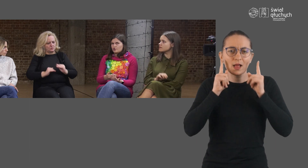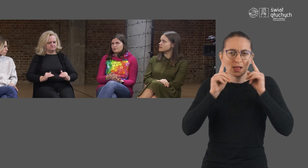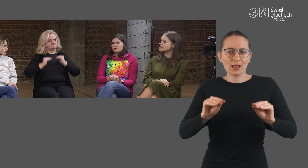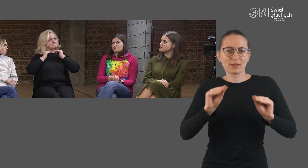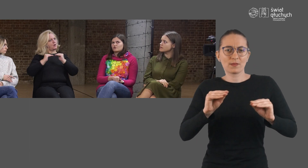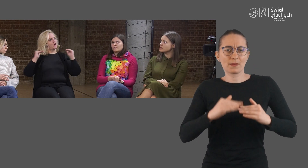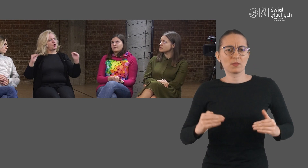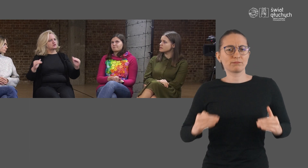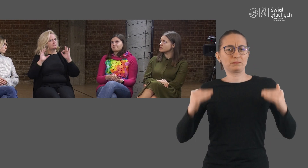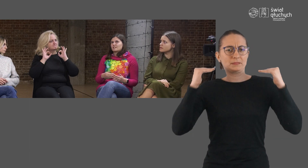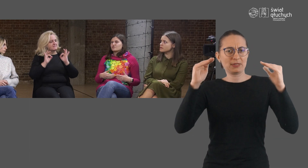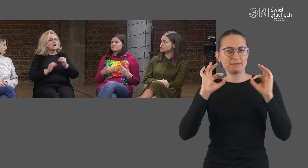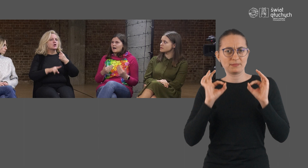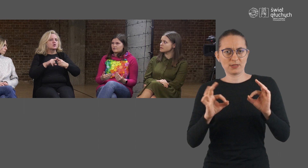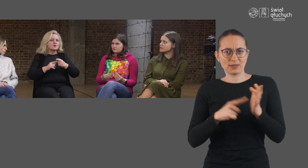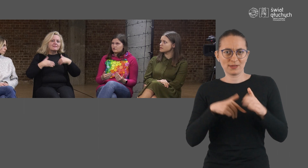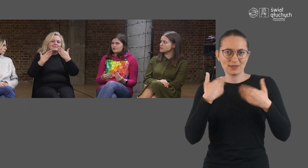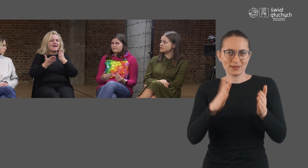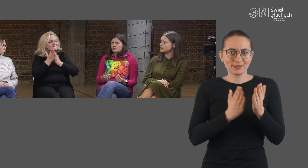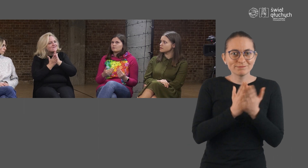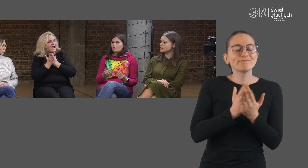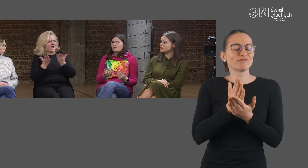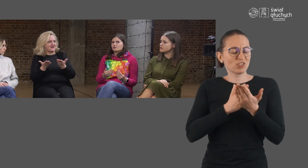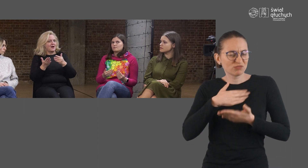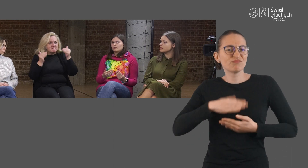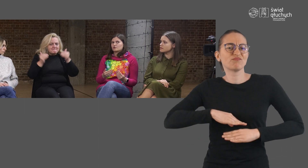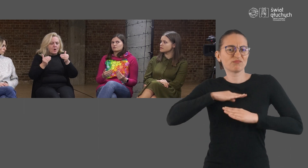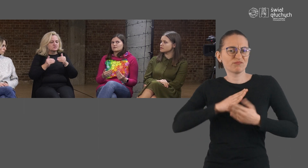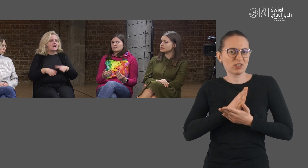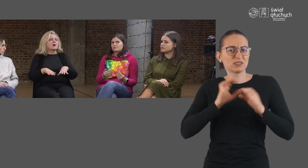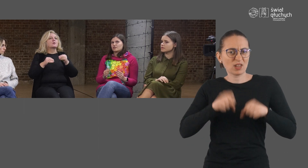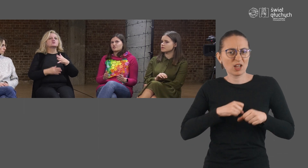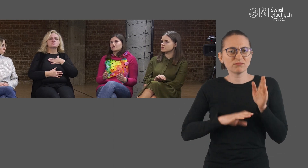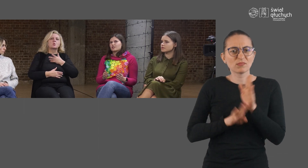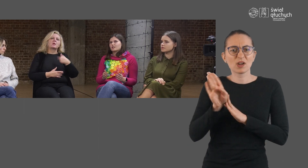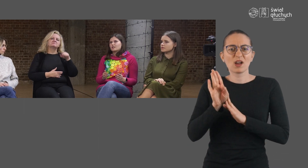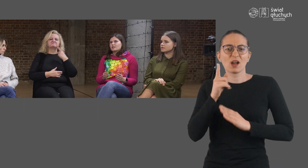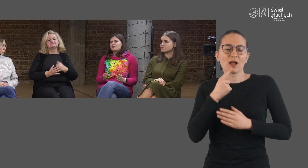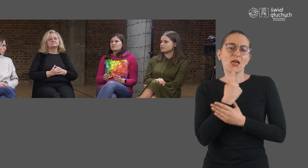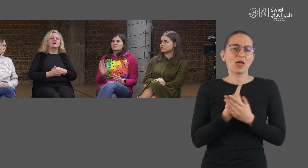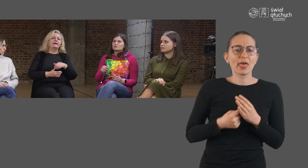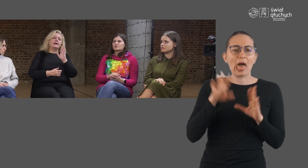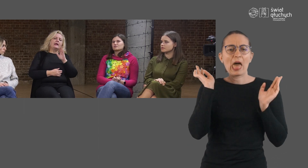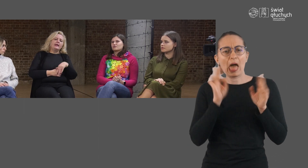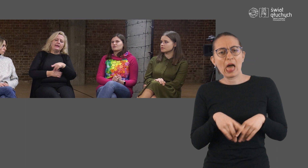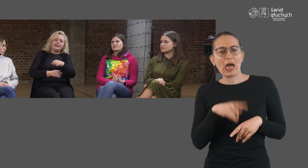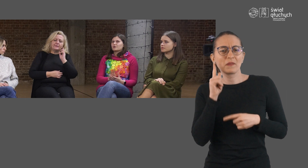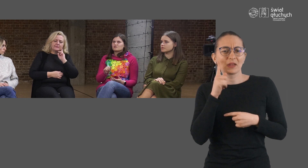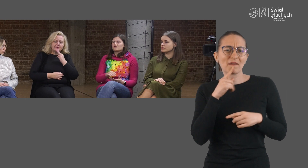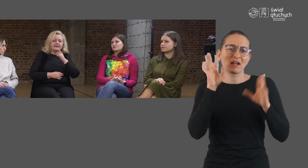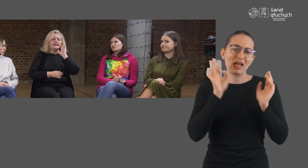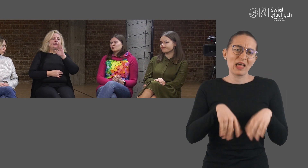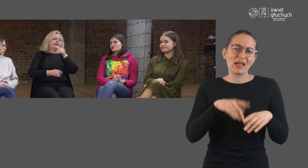wysokim poziomie. Trzeba też trochę dać im wiarę w to, że oni mogą, a nie od samego początku jest takie podejście, że jesteś głuchy, to